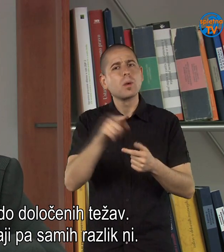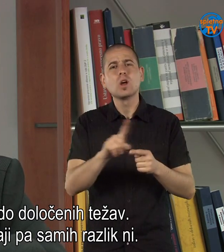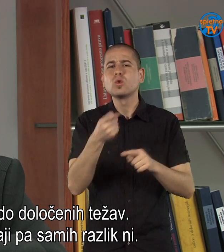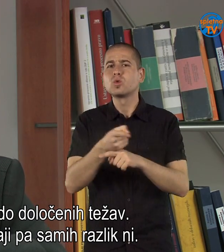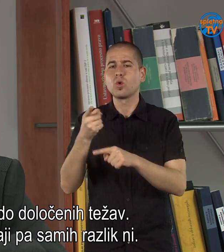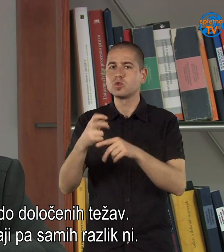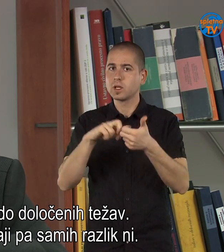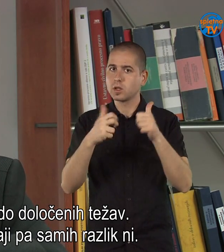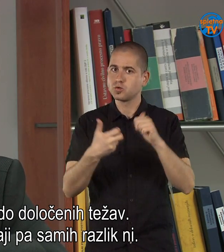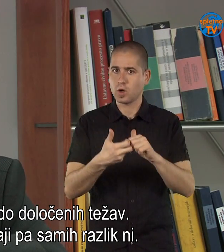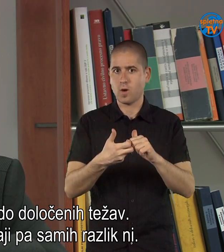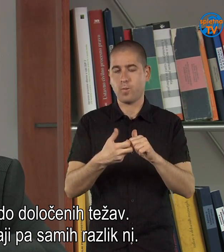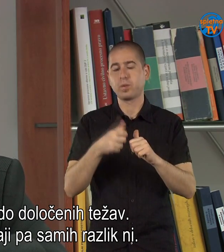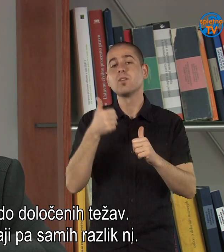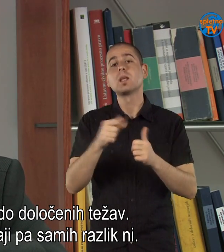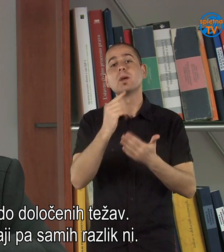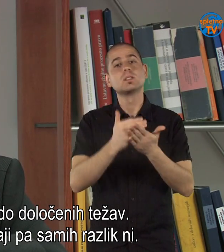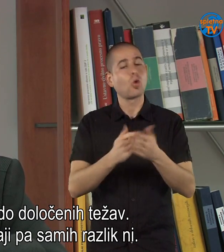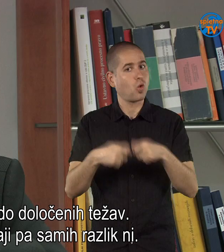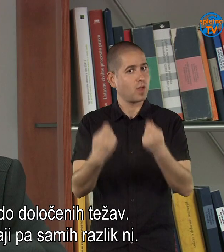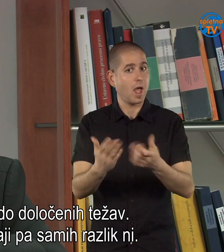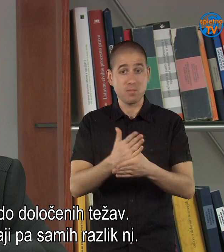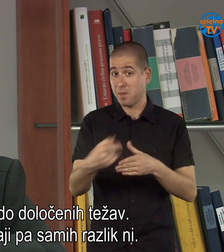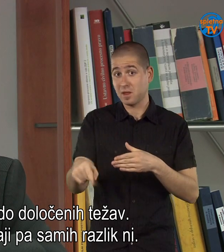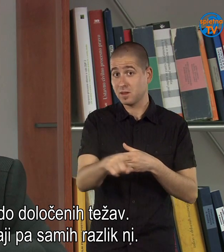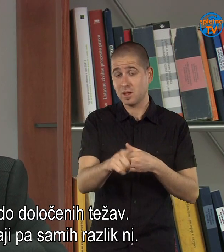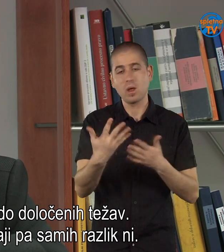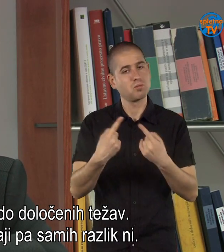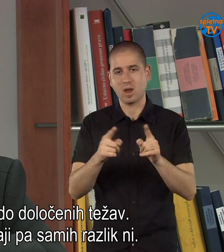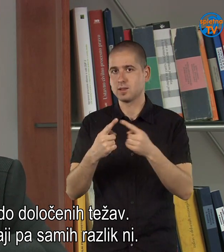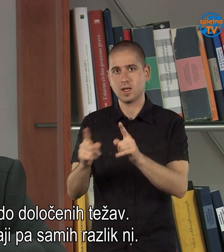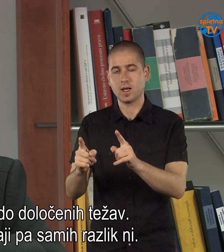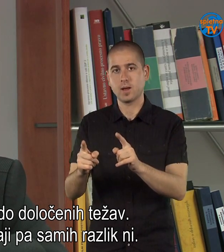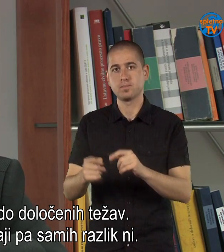težav, v sami zakonodaji pa med njimi razlike ni.